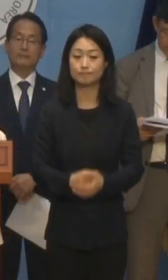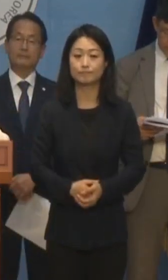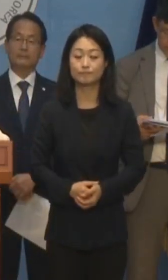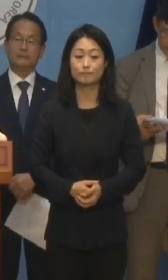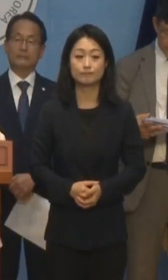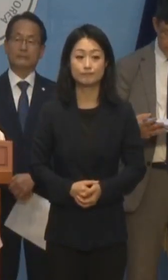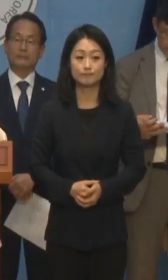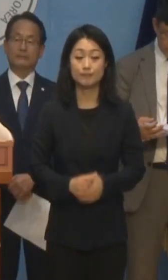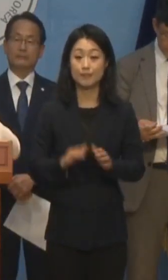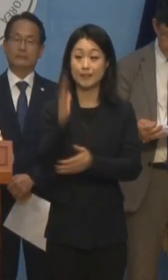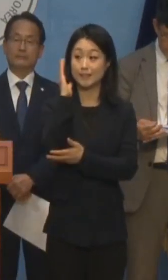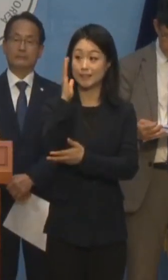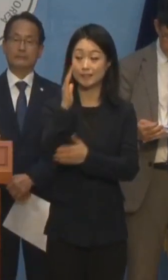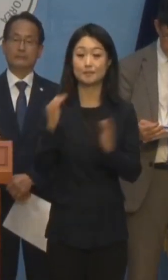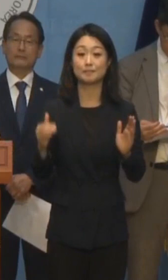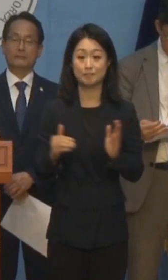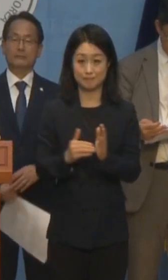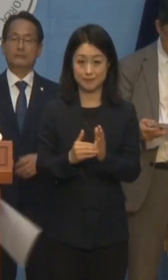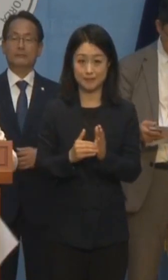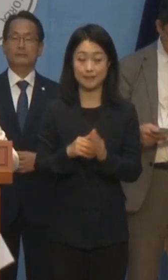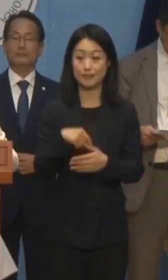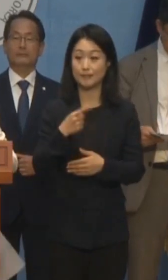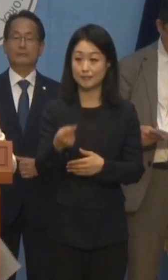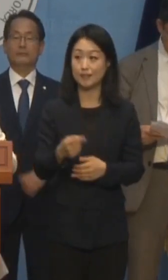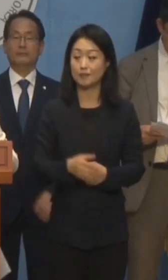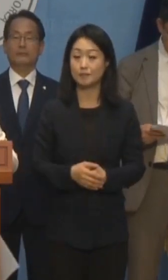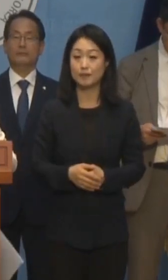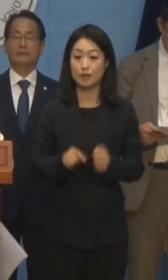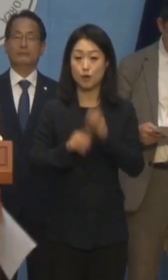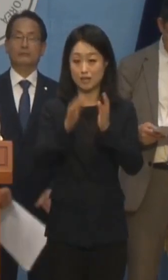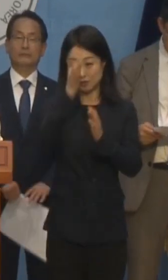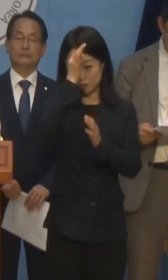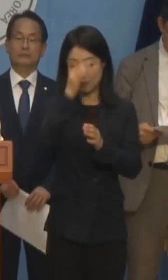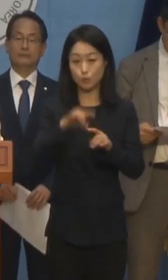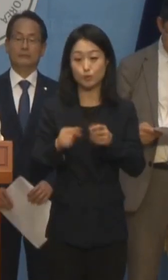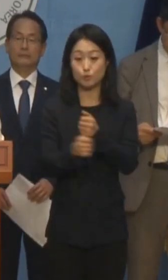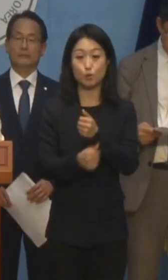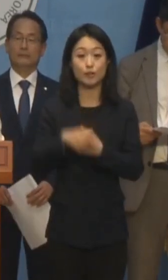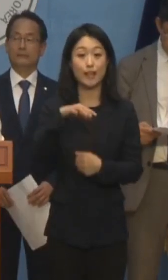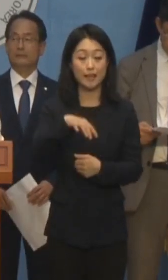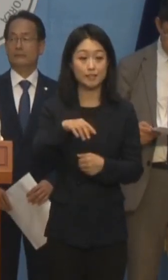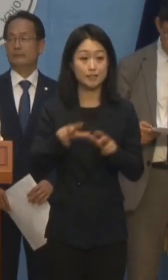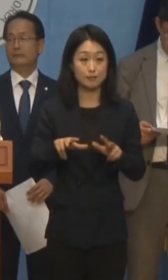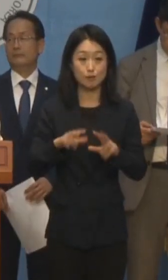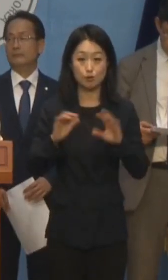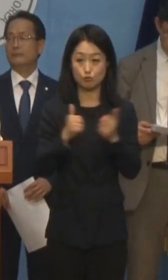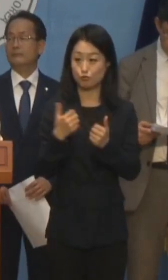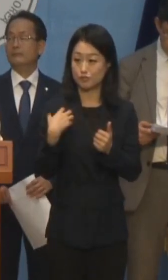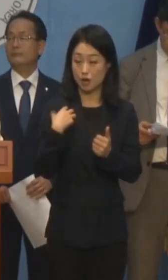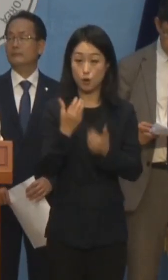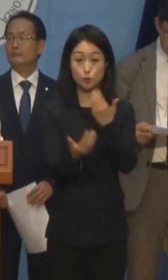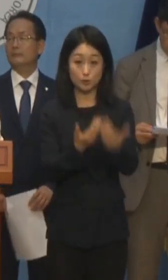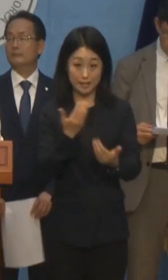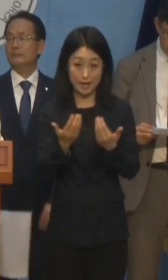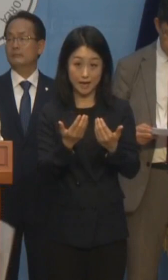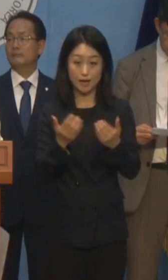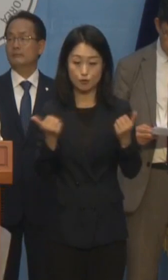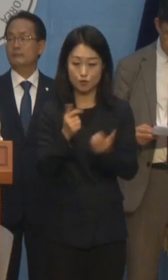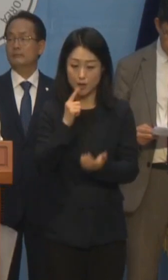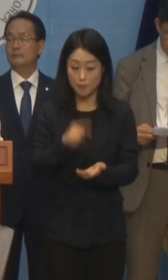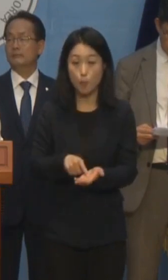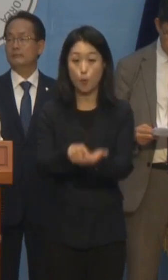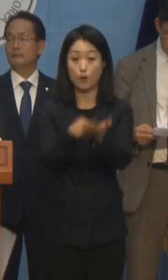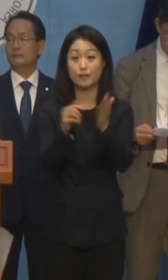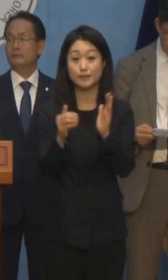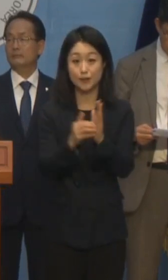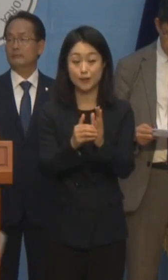예, 이상으로 기자회견을 마치고요. 저희는 과학기술정보통신위원회는 현재 국정조사를 국회에 지금 보고를 하고